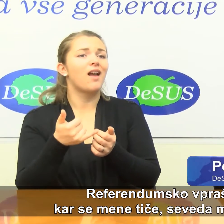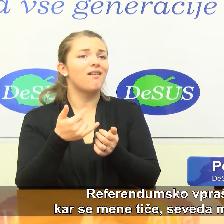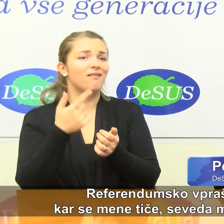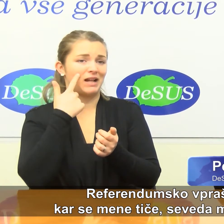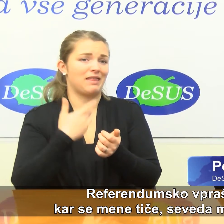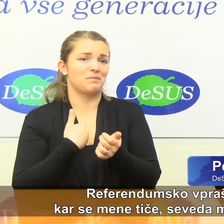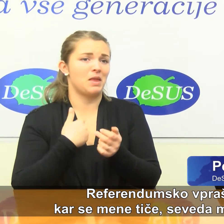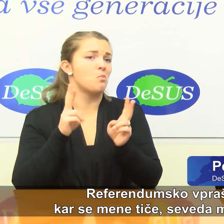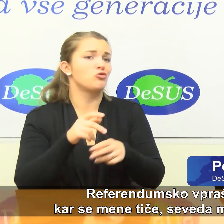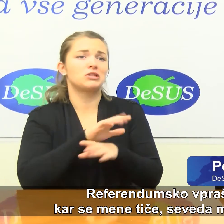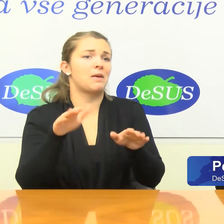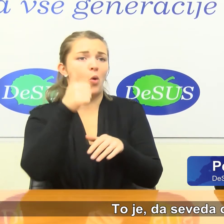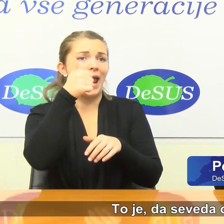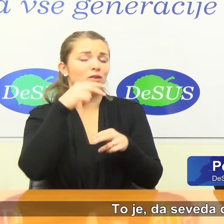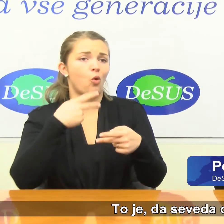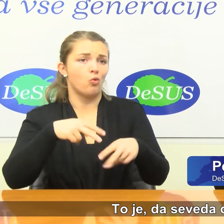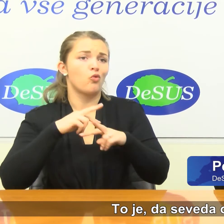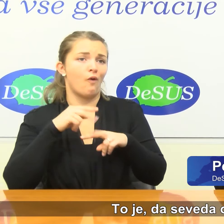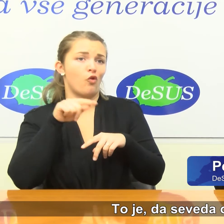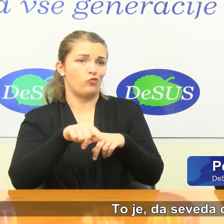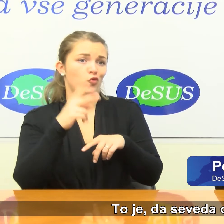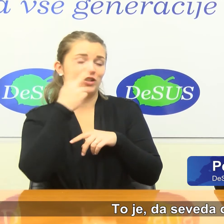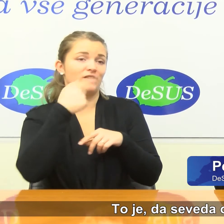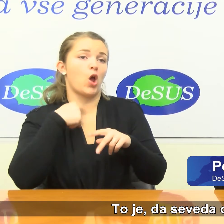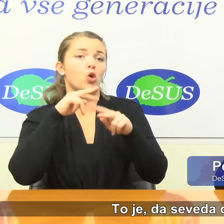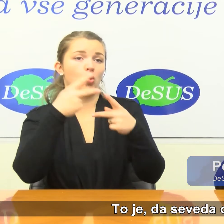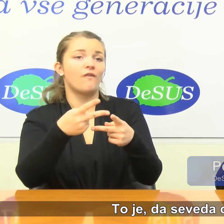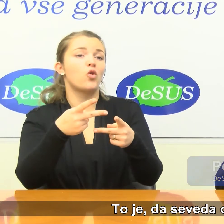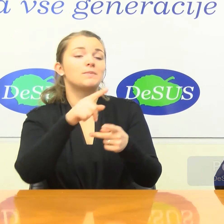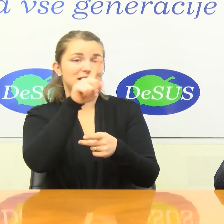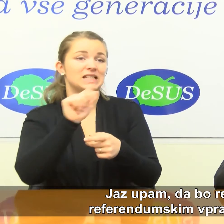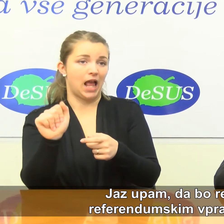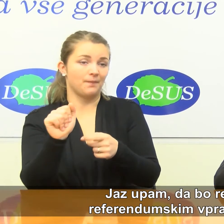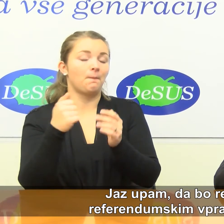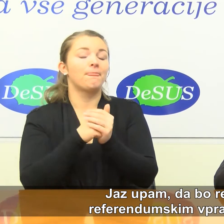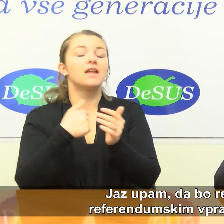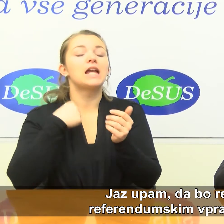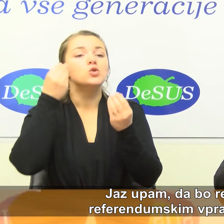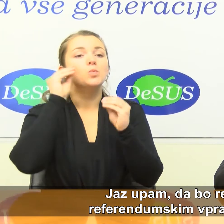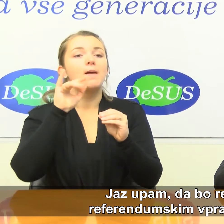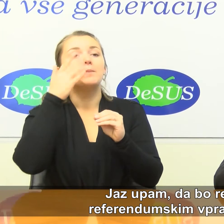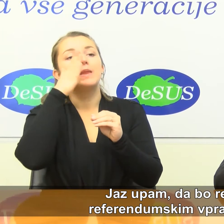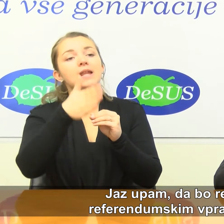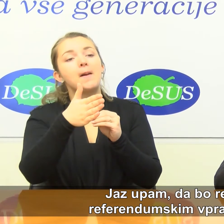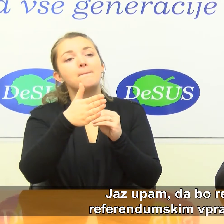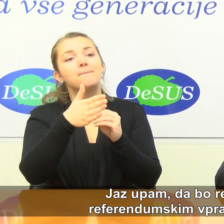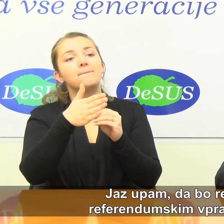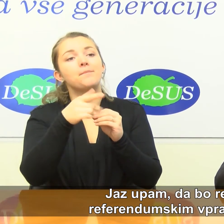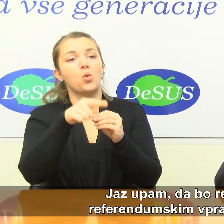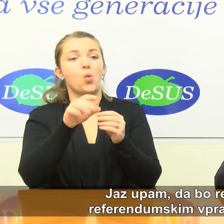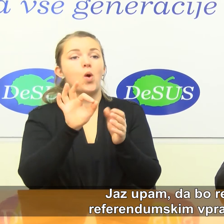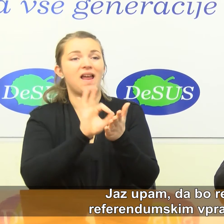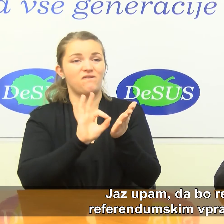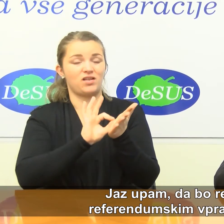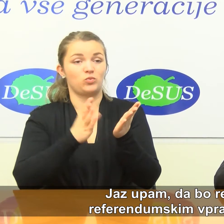mene tiče, seveda možen samo en odgovor. To je, da seveda odgovorimo z za. Jaz upam, da bo referendum